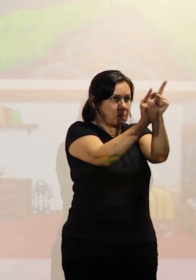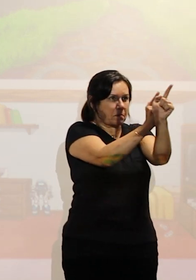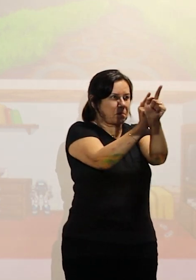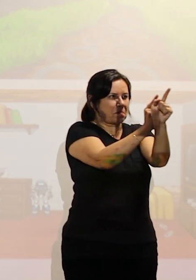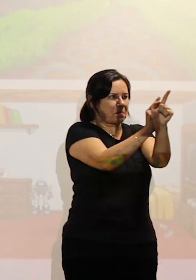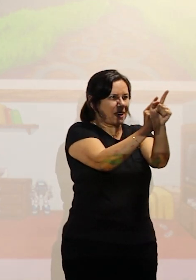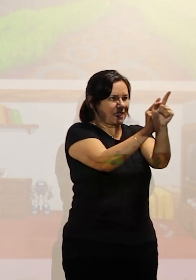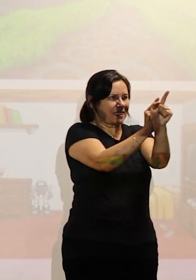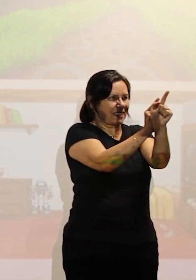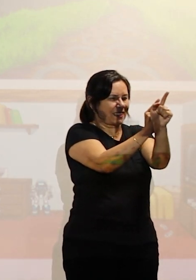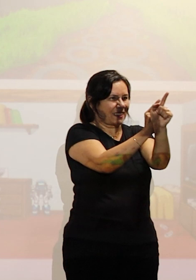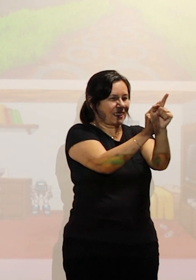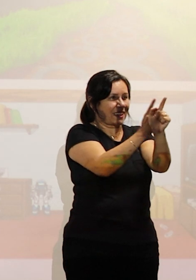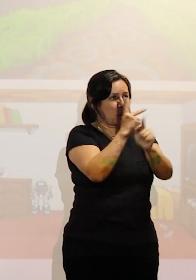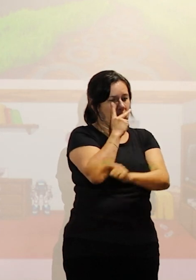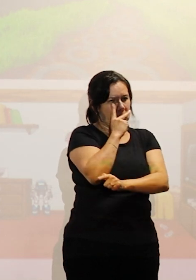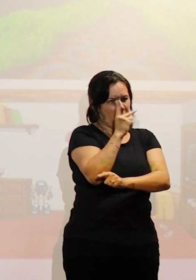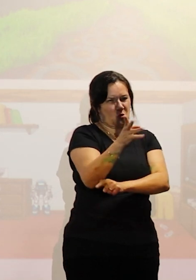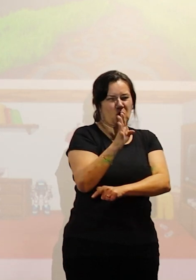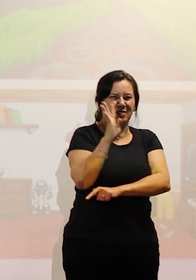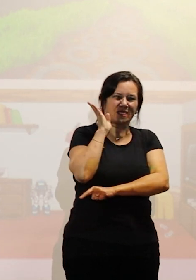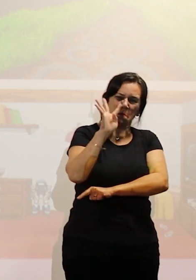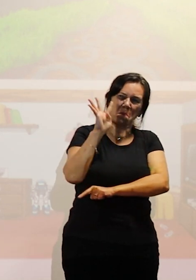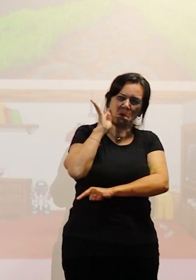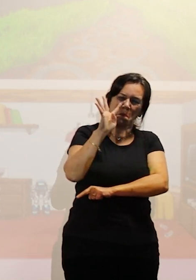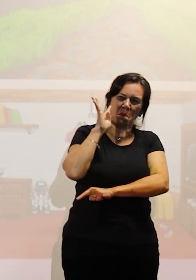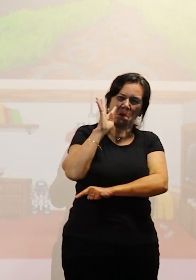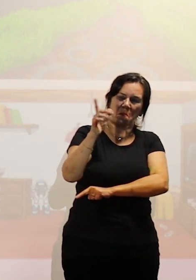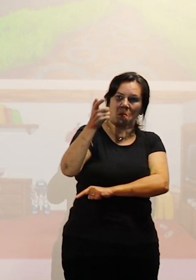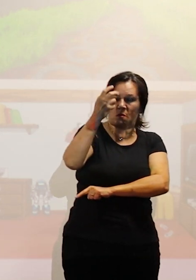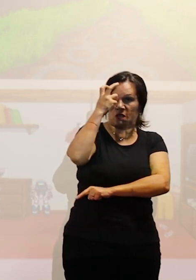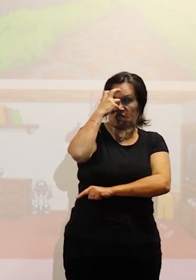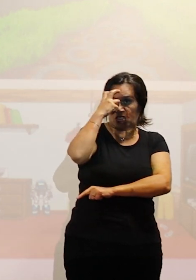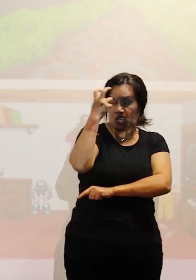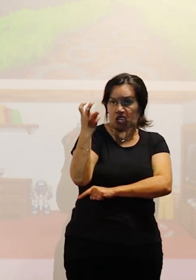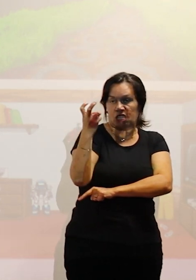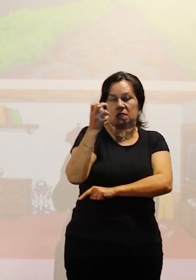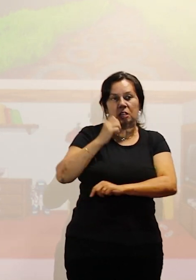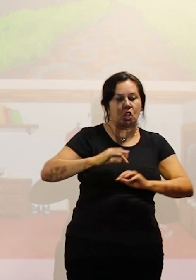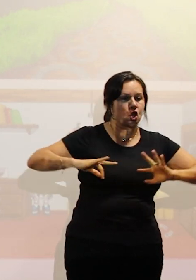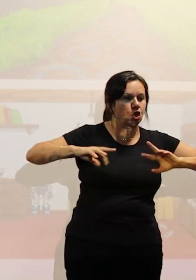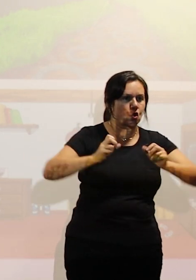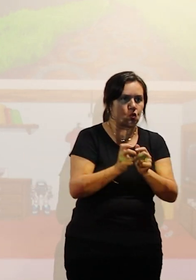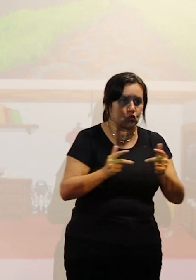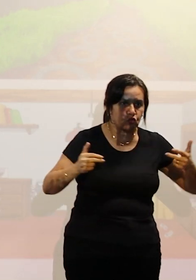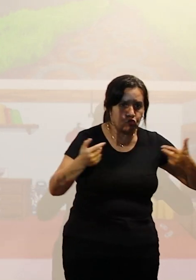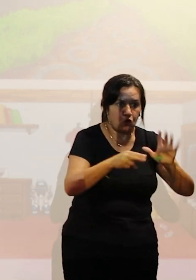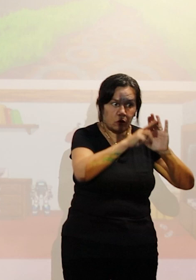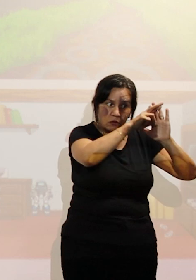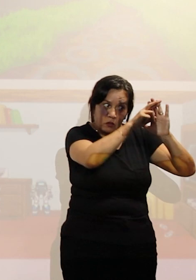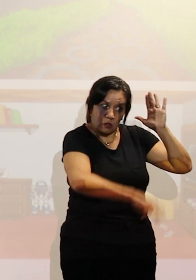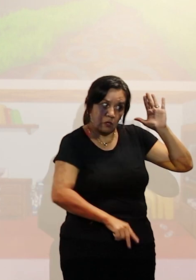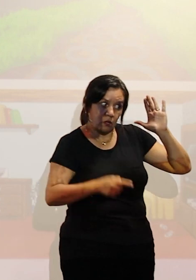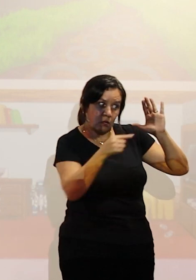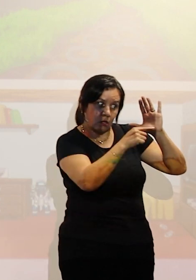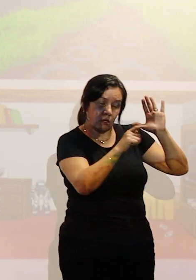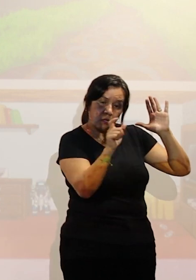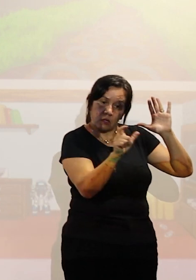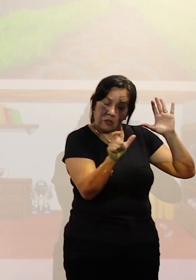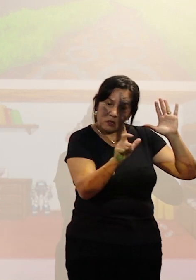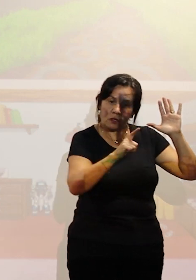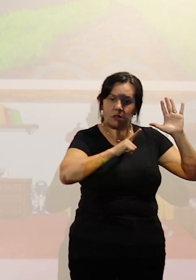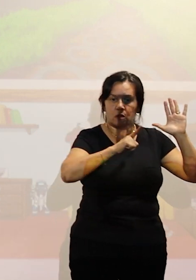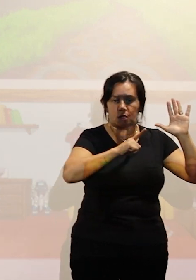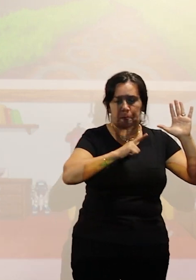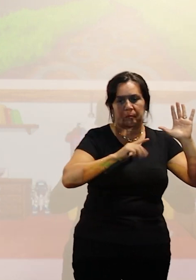Né? E eu acho muito genial, inclusive, no Among Us, quando eu falei que todos os jogos têm narrativa. A gente